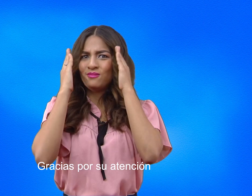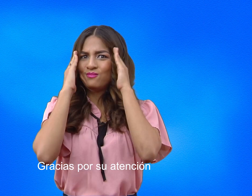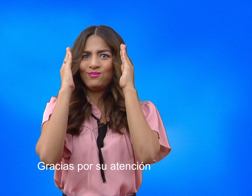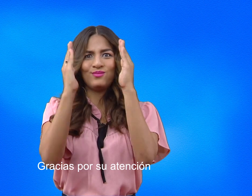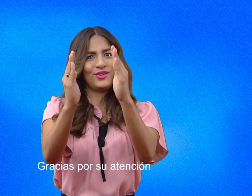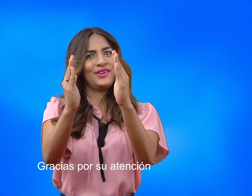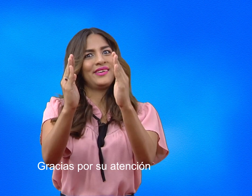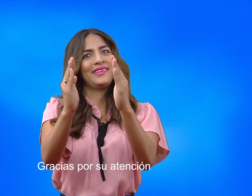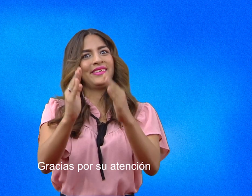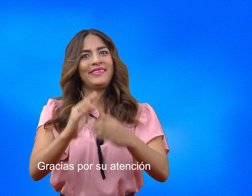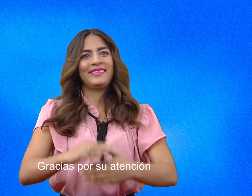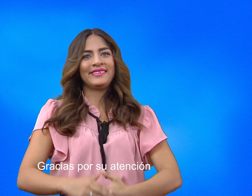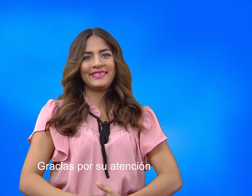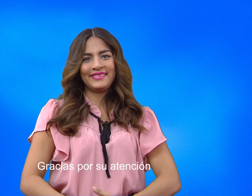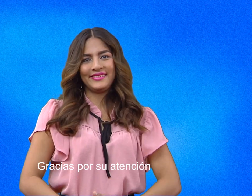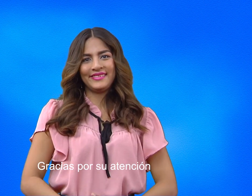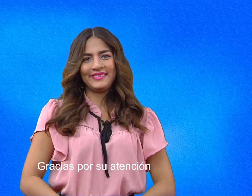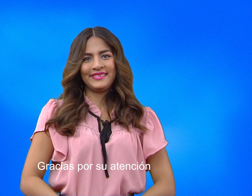Gracias por su atención.